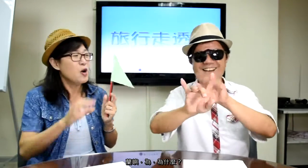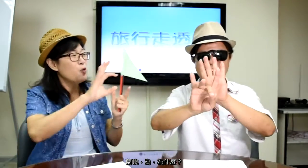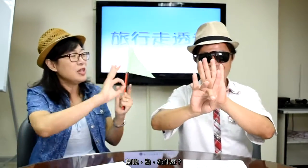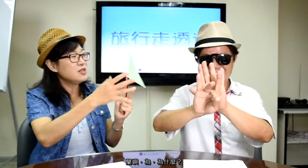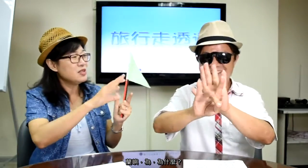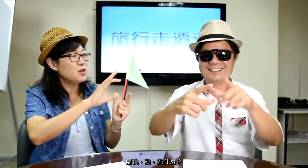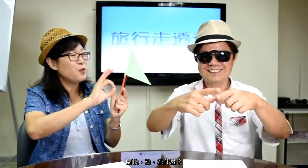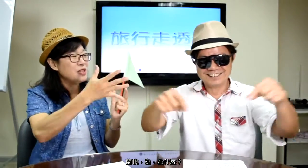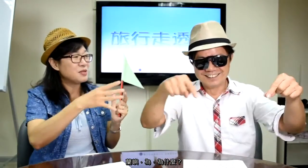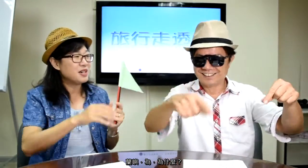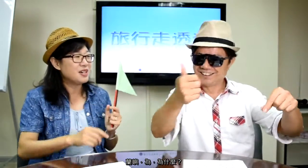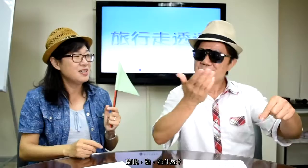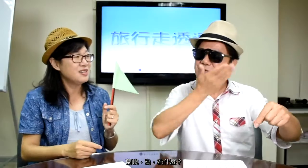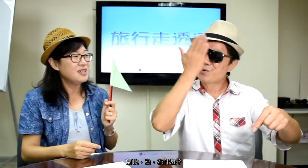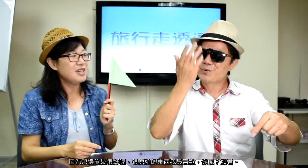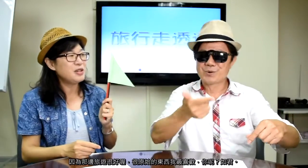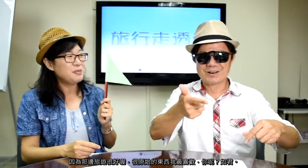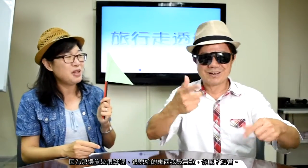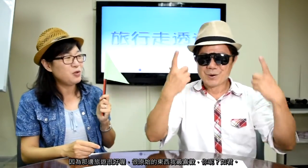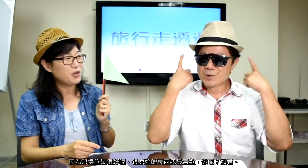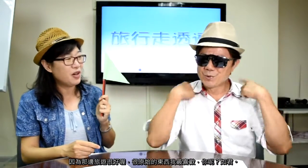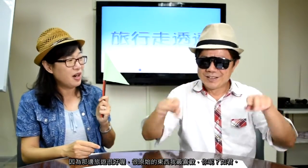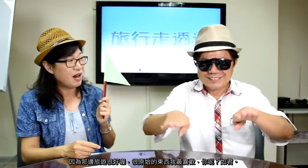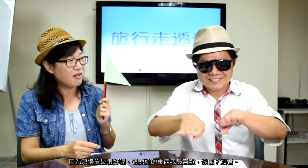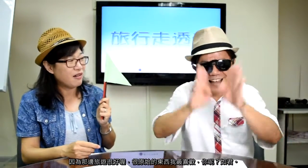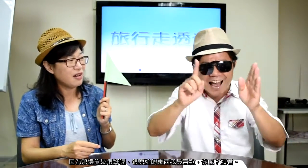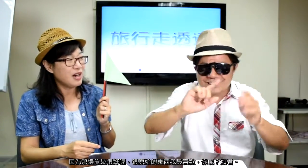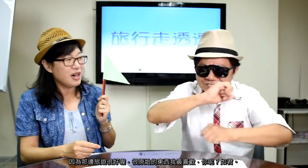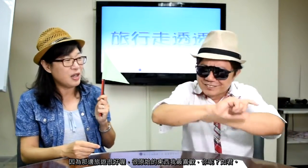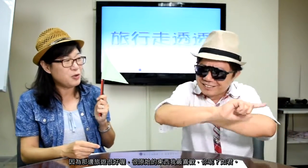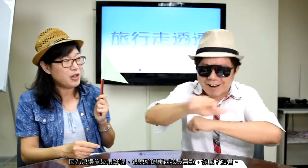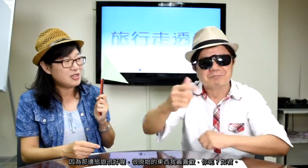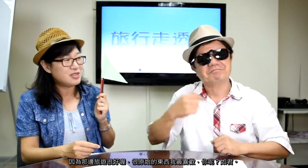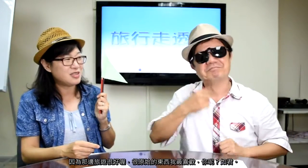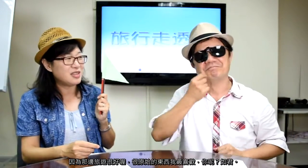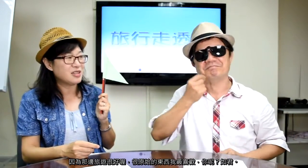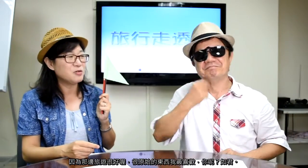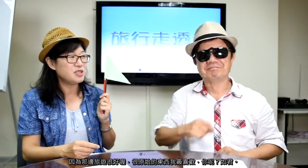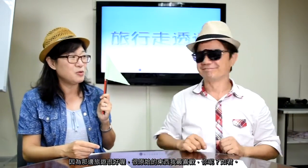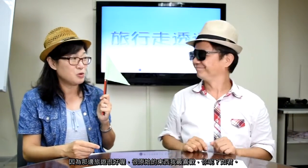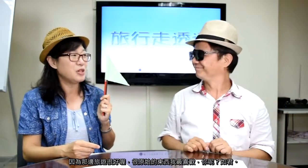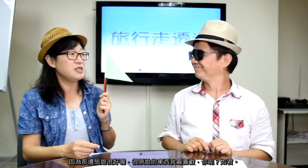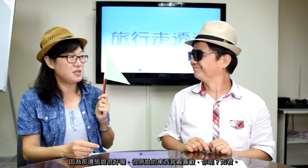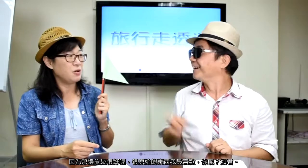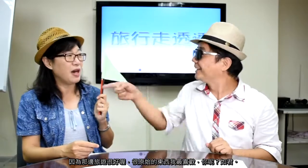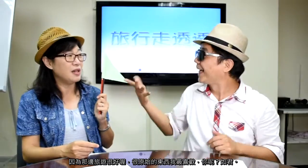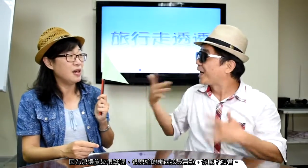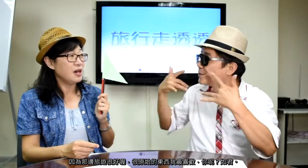屿。为什么？因为那边旅游很好哦，很原始的东西我最喜欢。